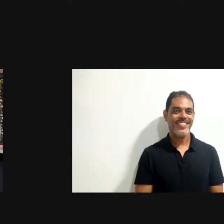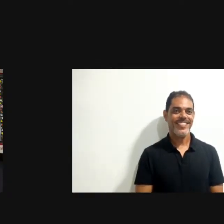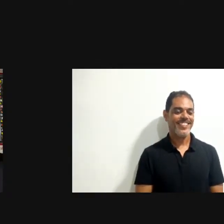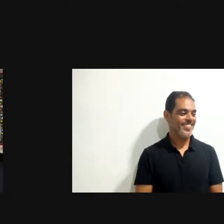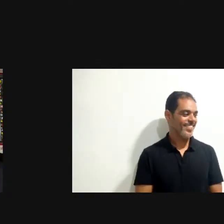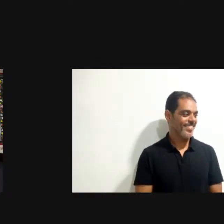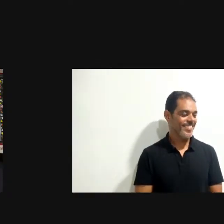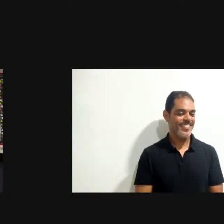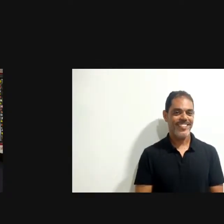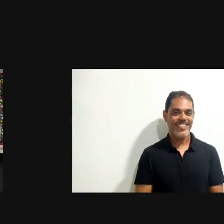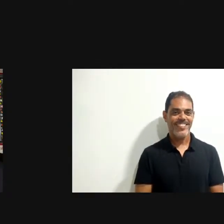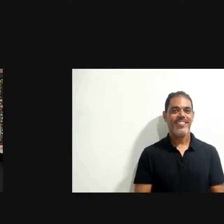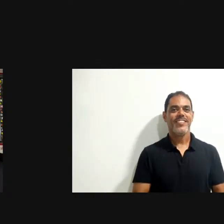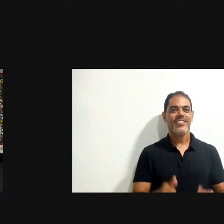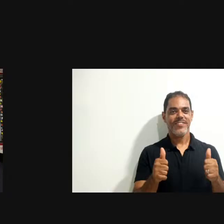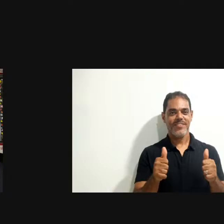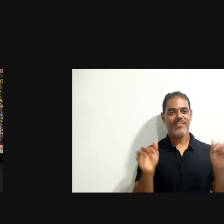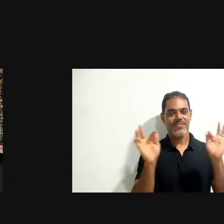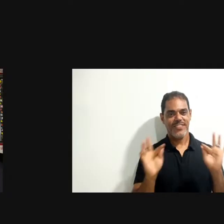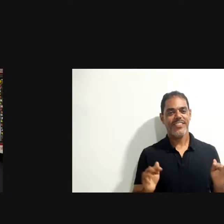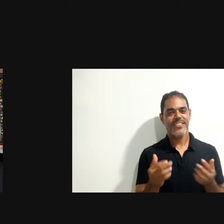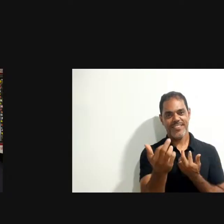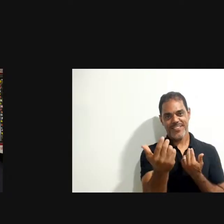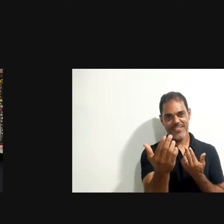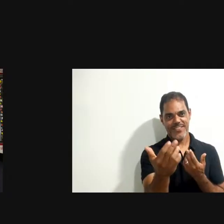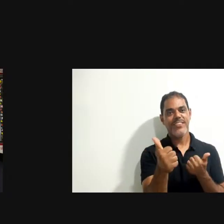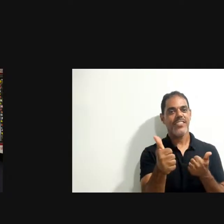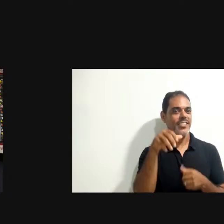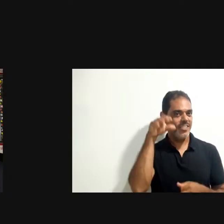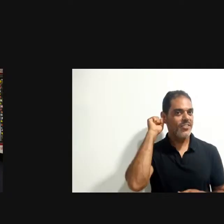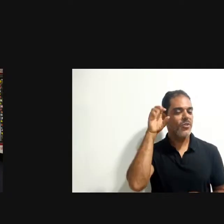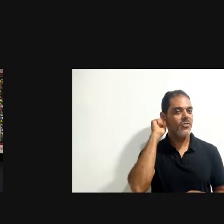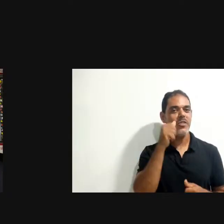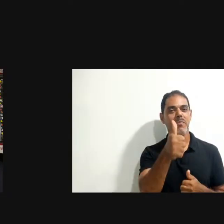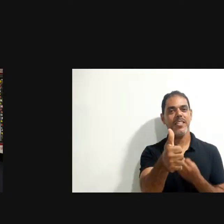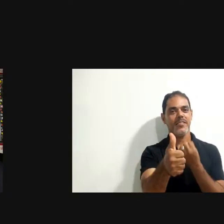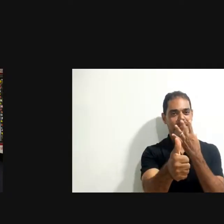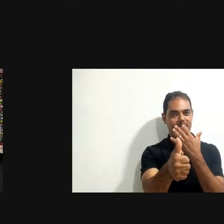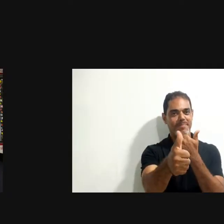Muito feliz. Obrigado aí por... Tá me ouvindo?